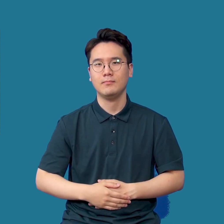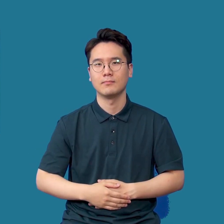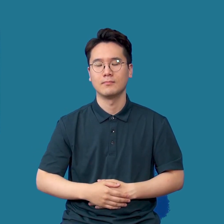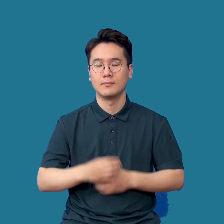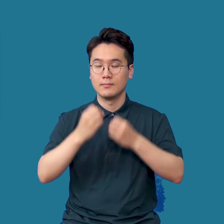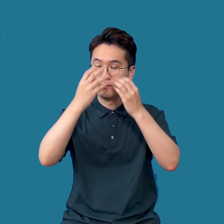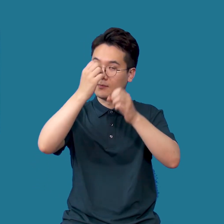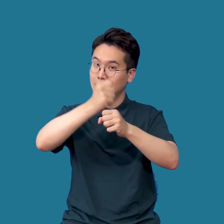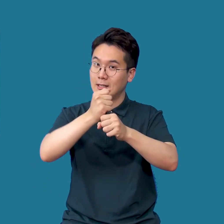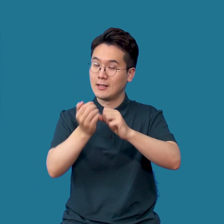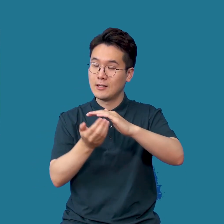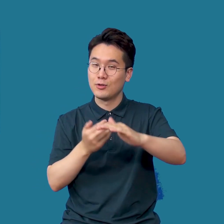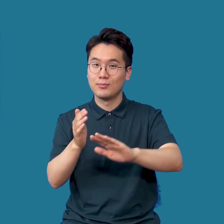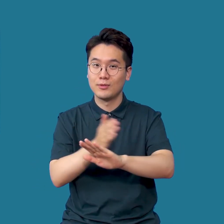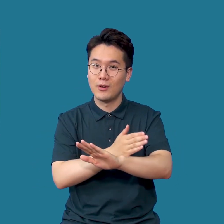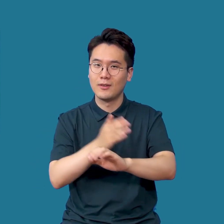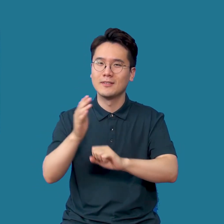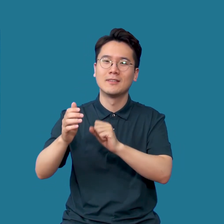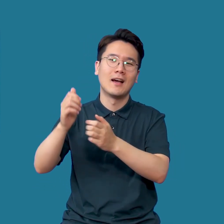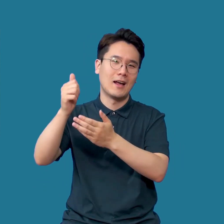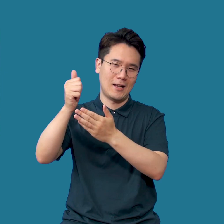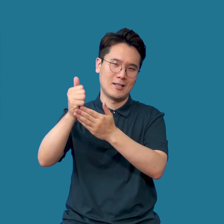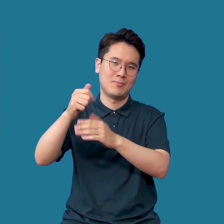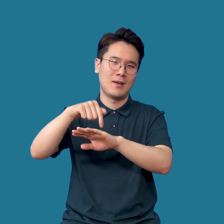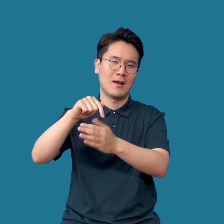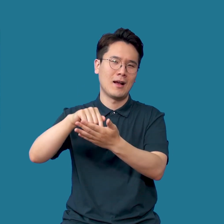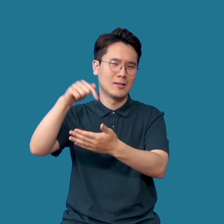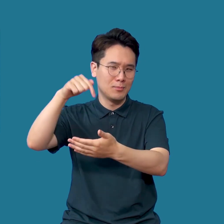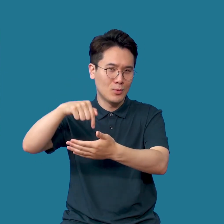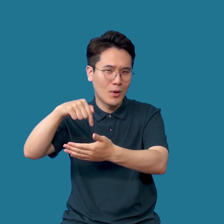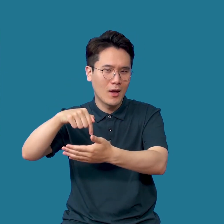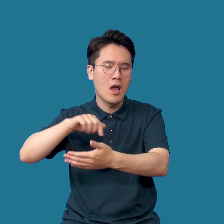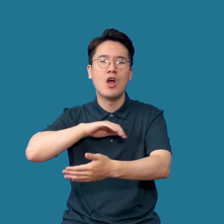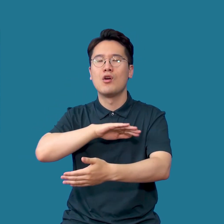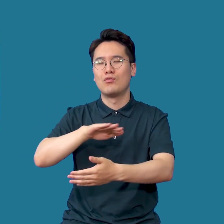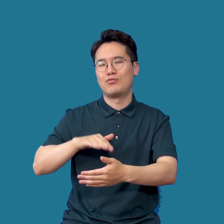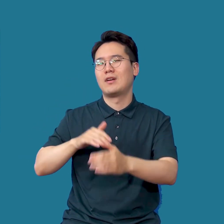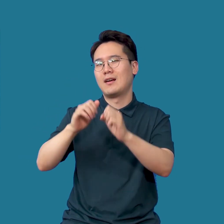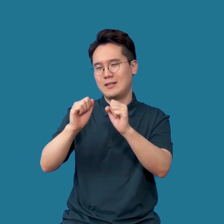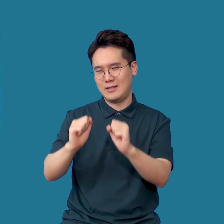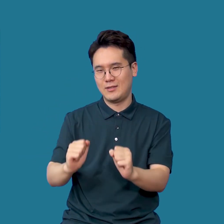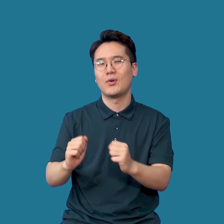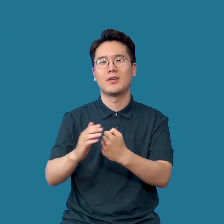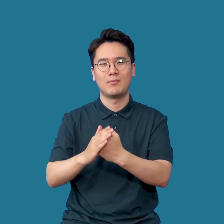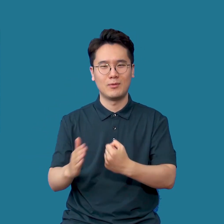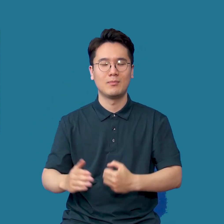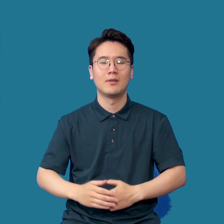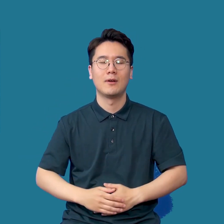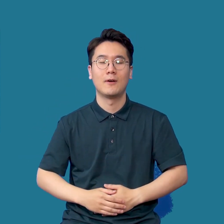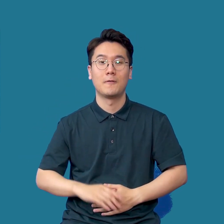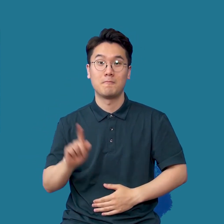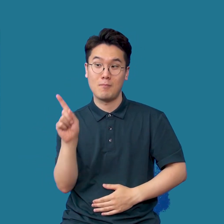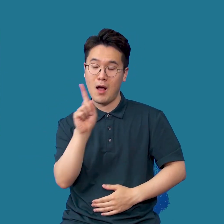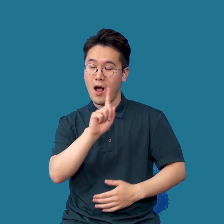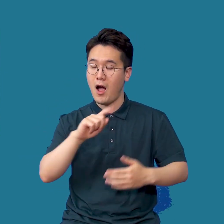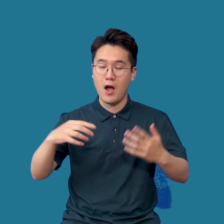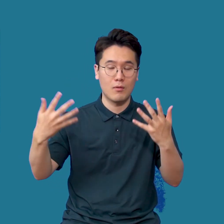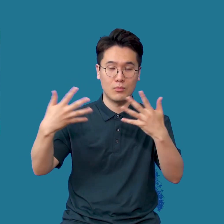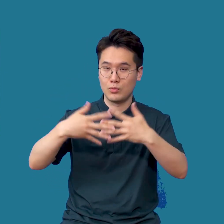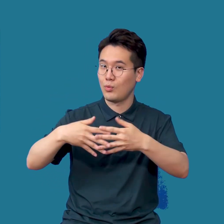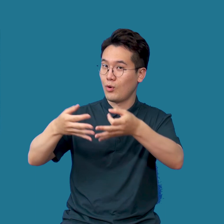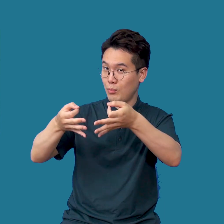창세전부터 하나님의 가슴 속에 우리가 있었기 때문입니다. 아무 조건 보지 않고 창세전에